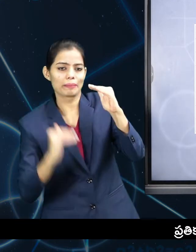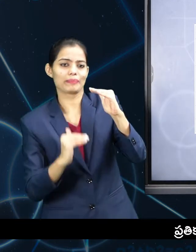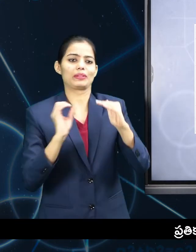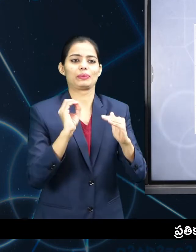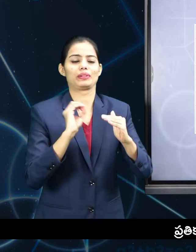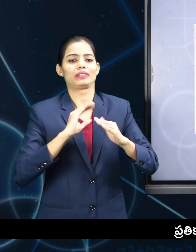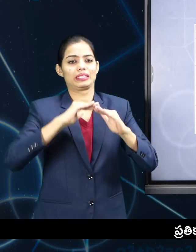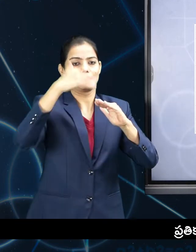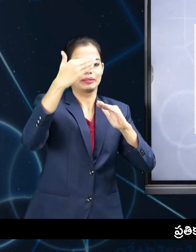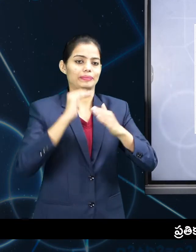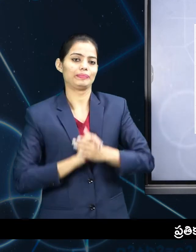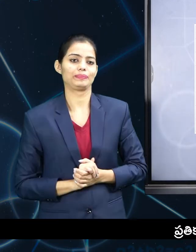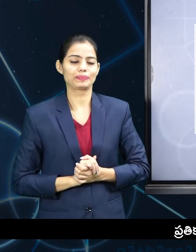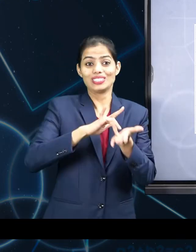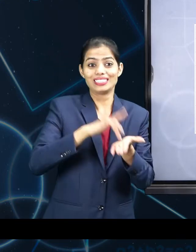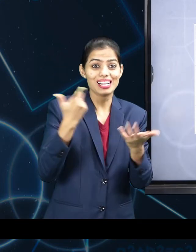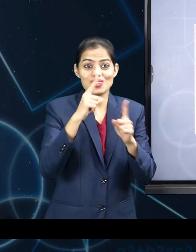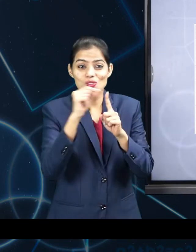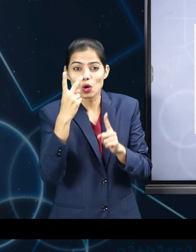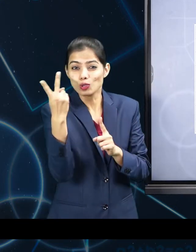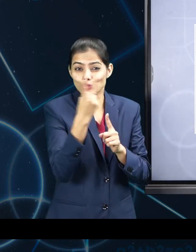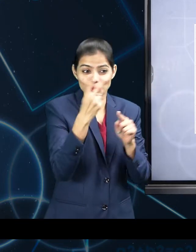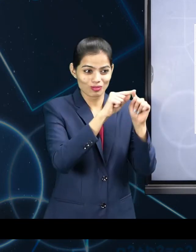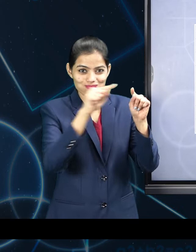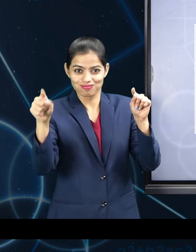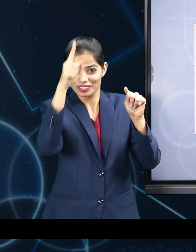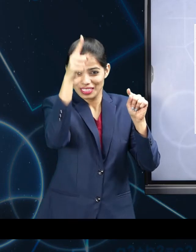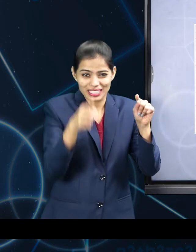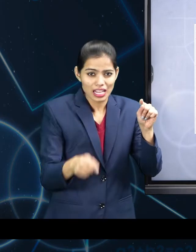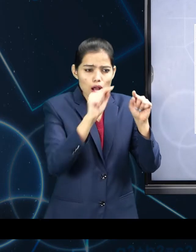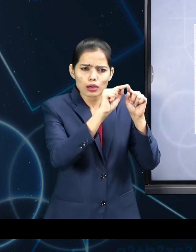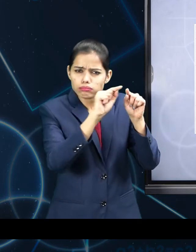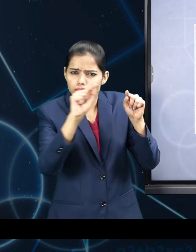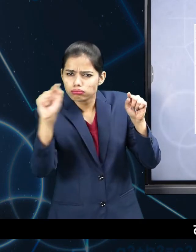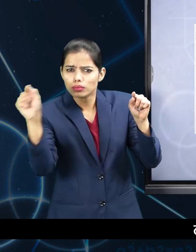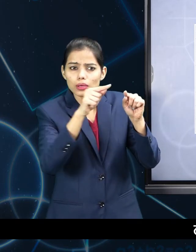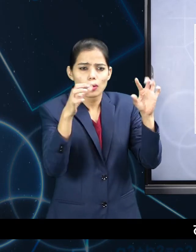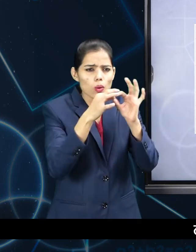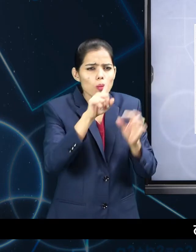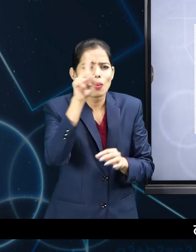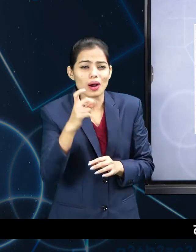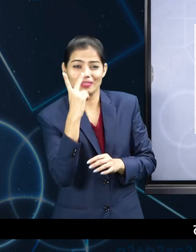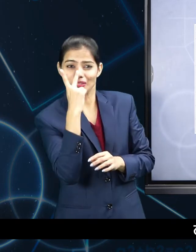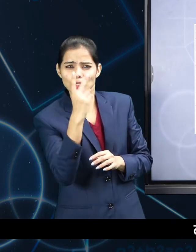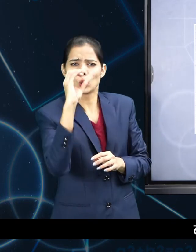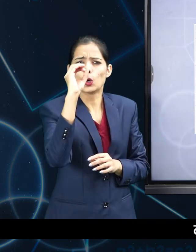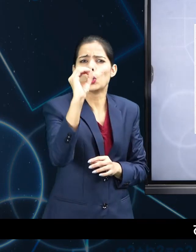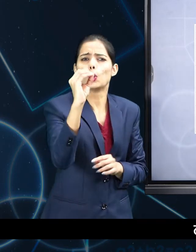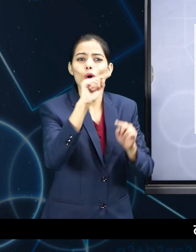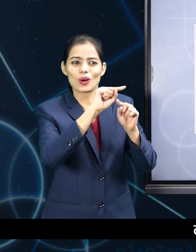ఉంటాయి. రెండు సంఖ్యారేఖలు ఎక్కడ కలుస్తాయి? రెండు పంక్తుల కోసం స్పష్టంగా 0